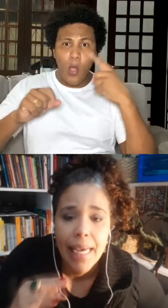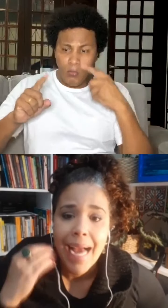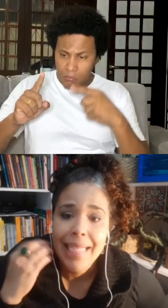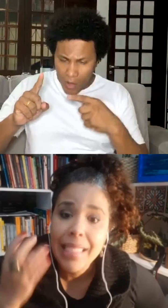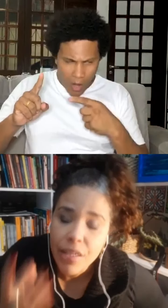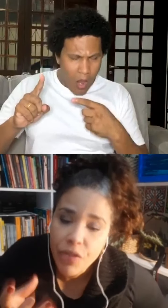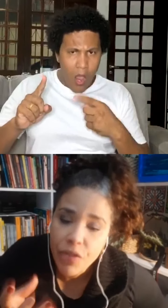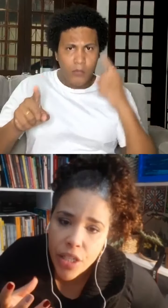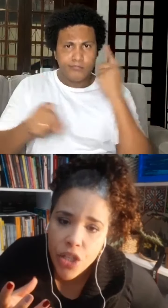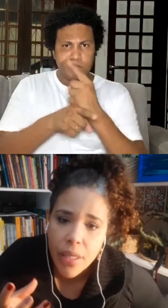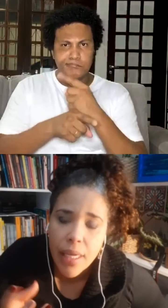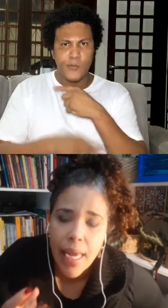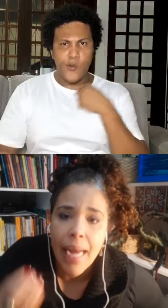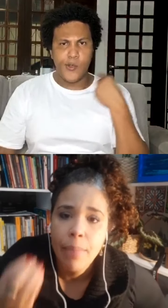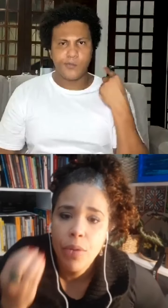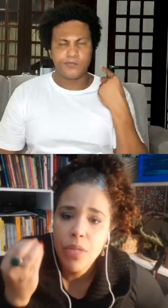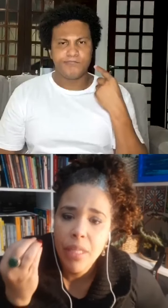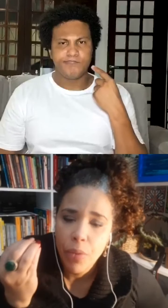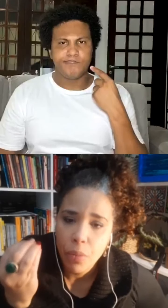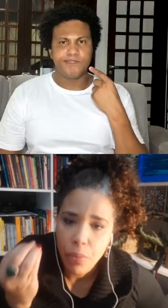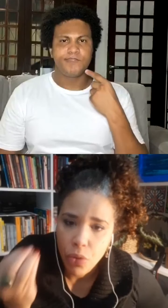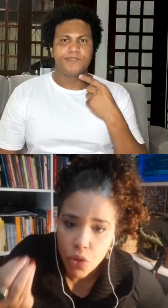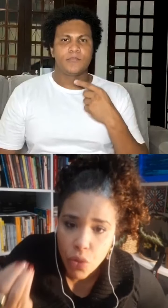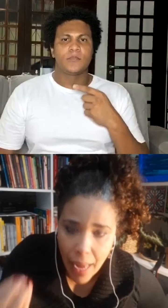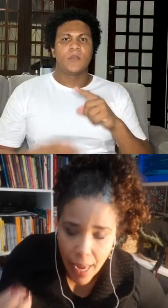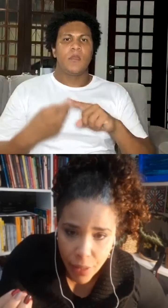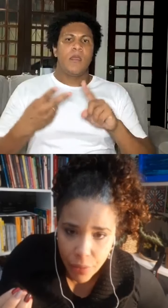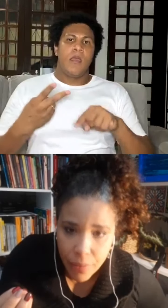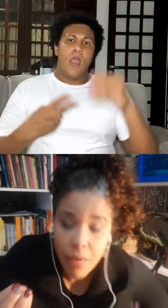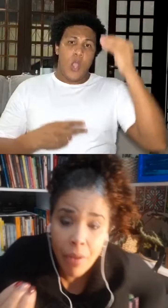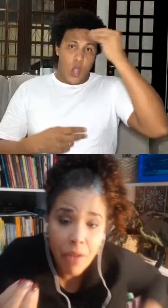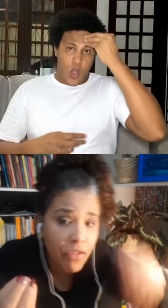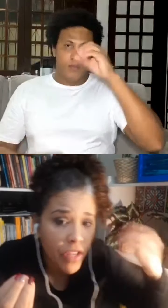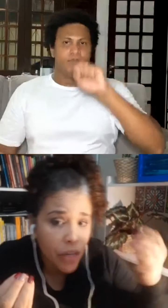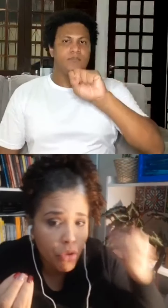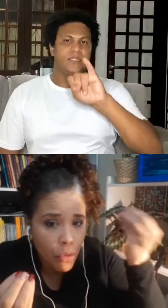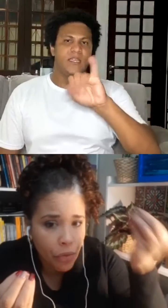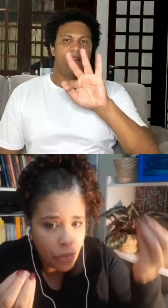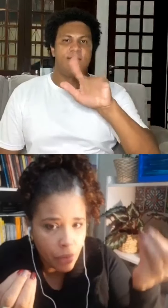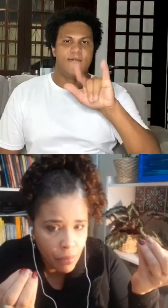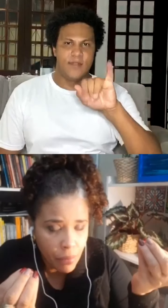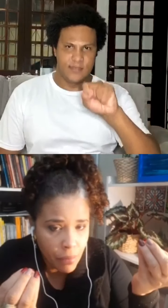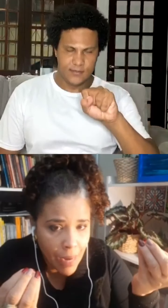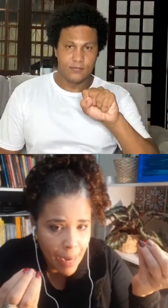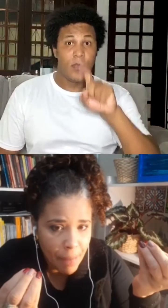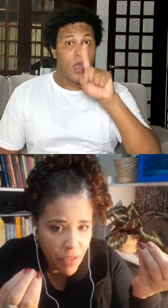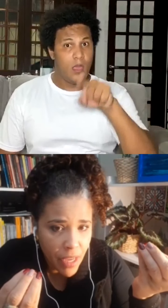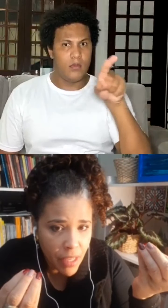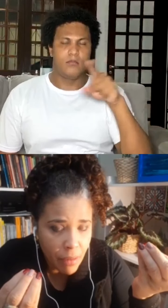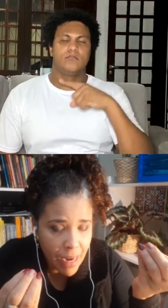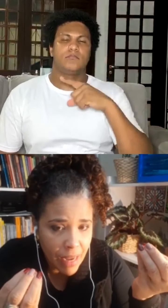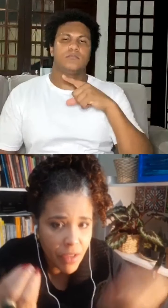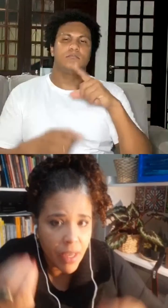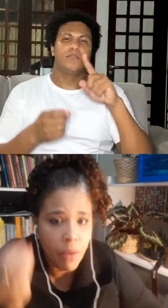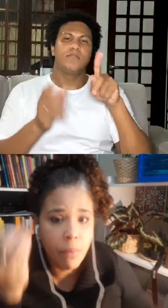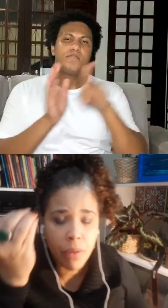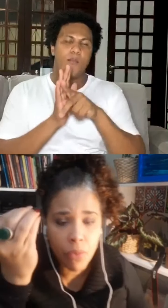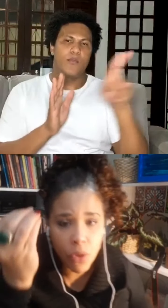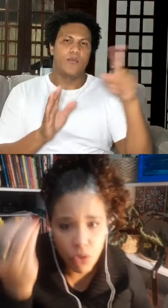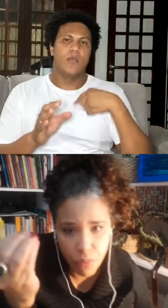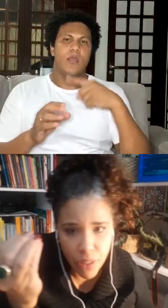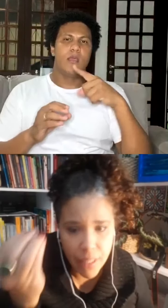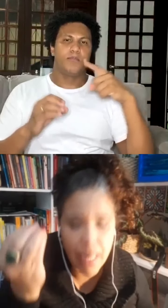A sífilis, ela é produzida por um protozoário, não é um vírus como o HPV e o HIV, é um